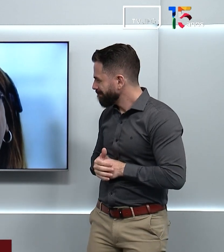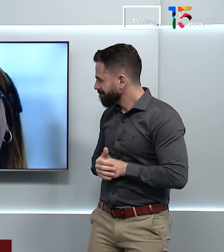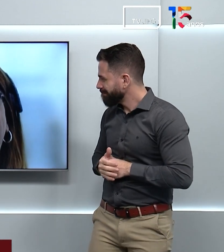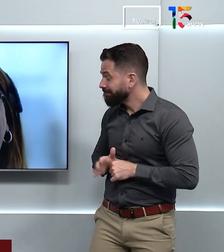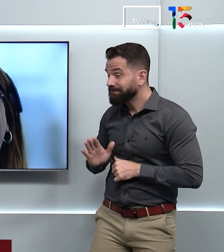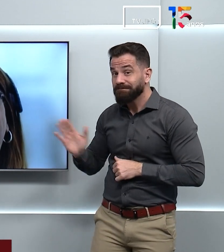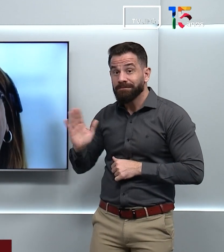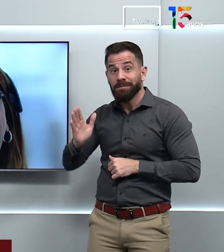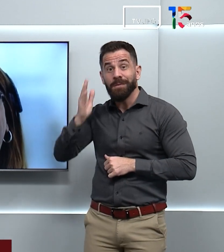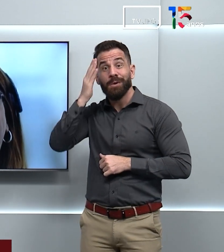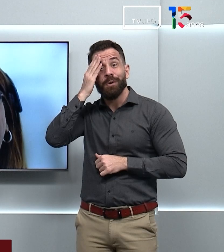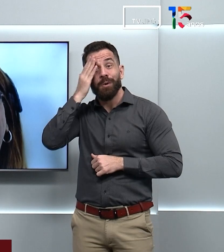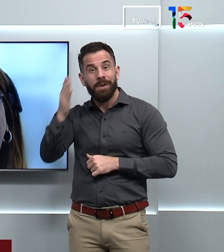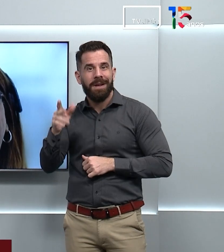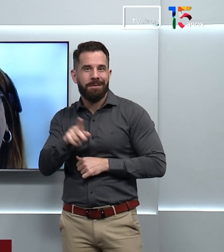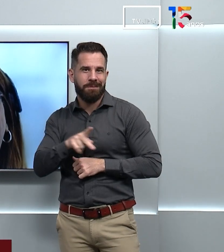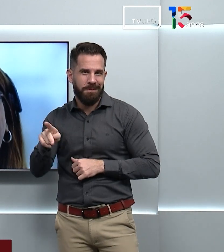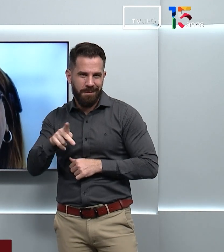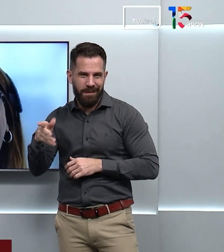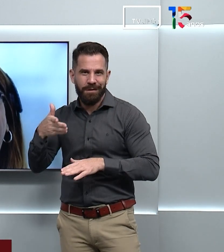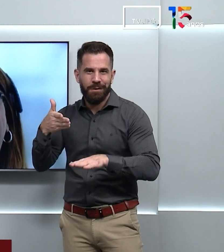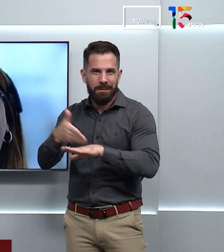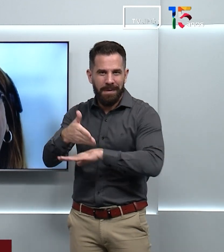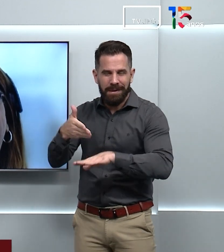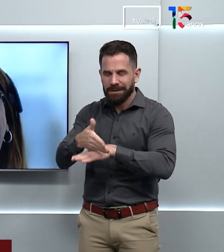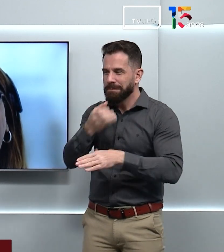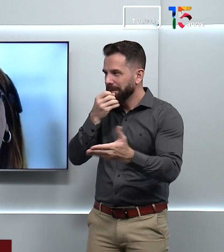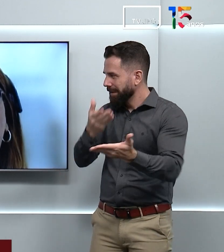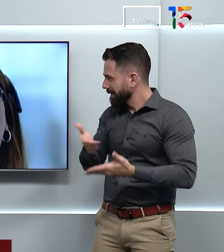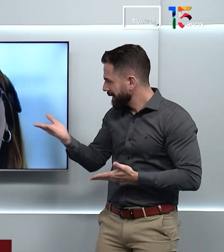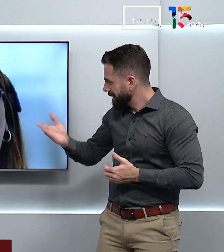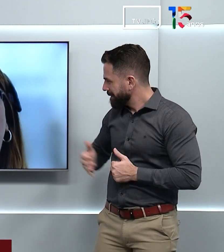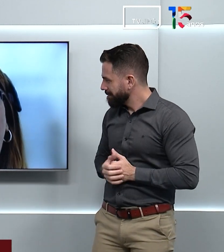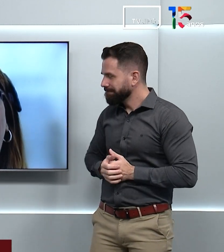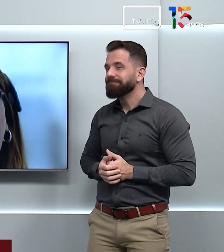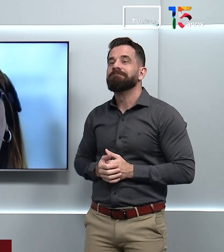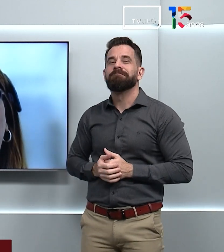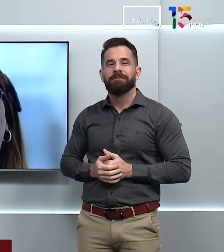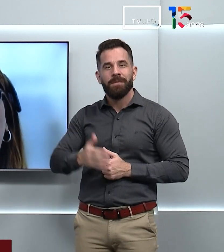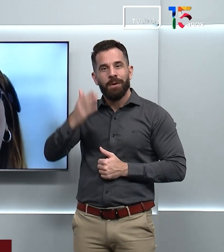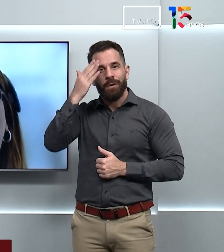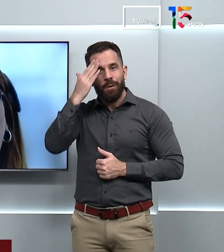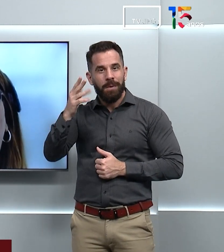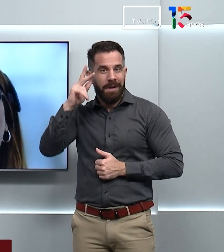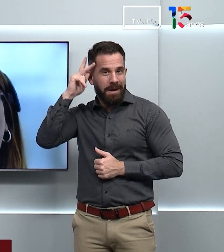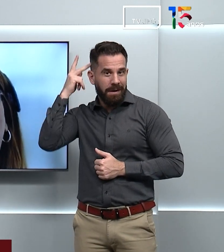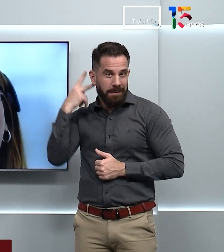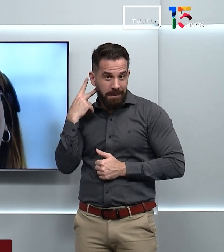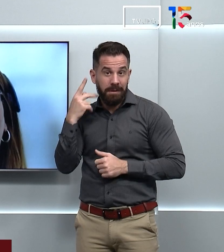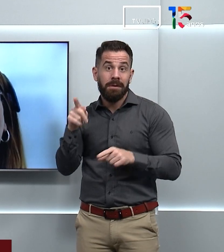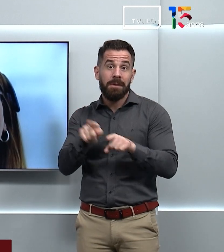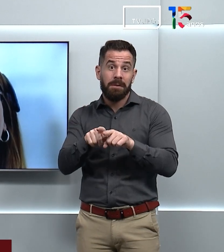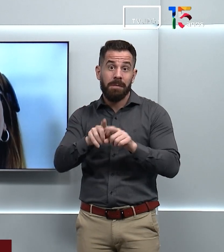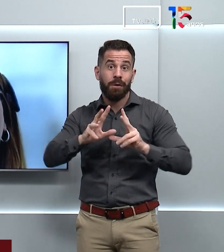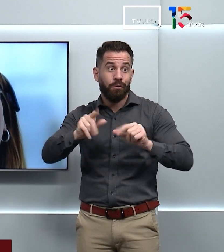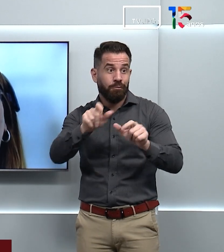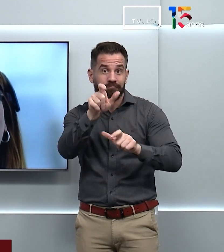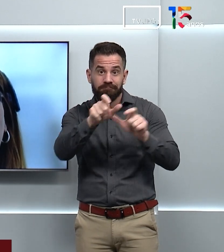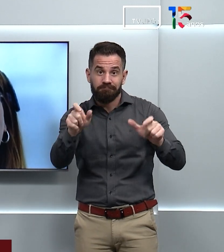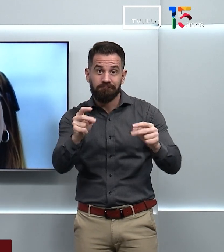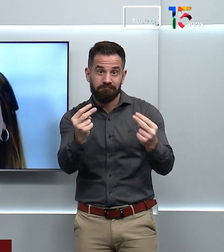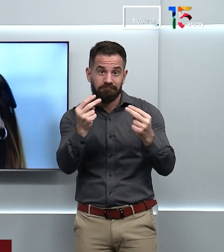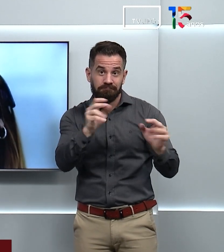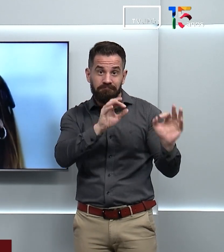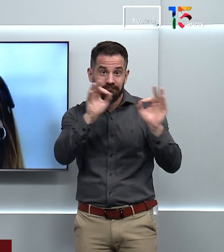Muito obrigada pela sua presença, professora. Seja bem-vinda ao Conexões. Muito obrigada, Camila. Uma boa tarde para quem está nos assistindo. É um